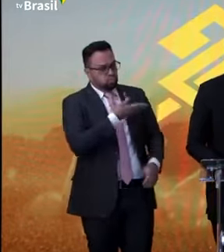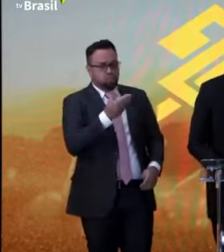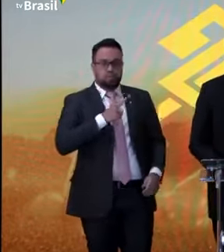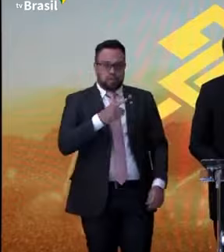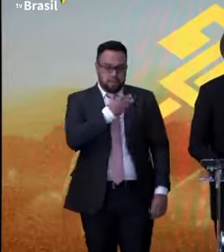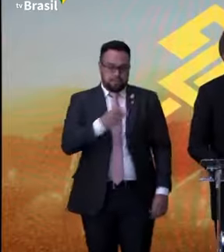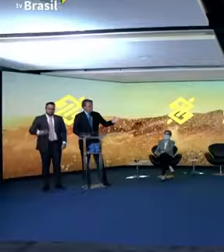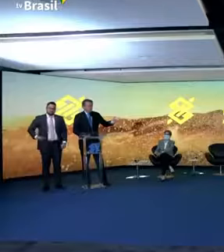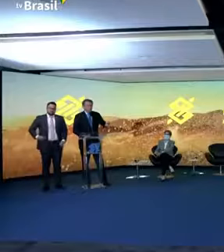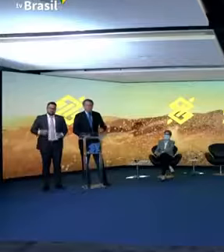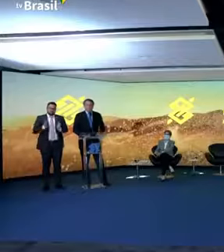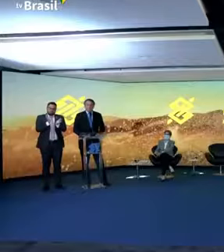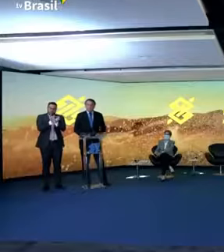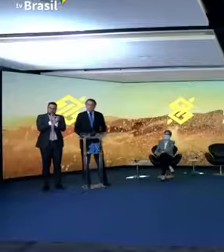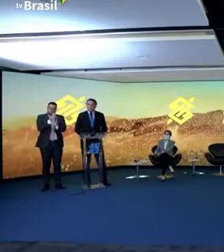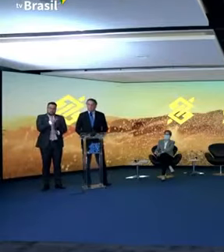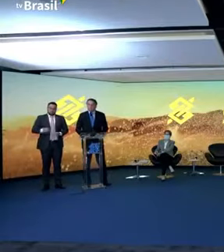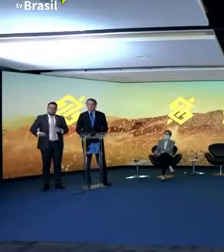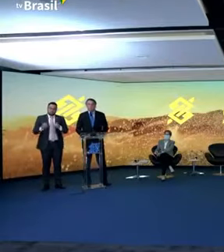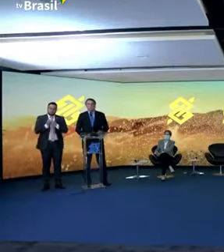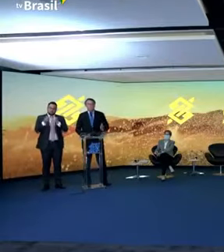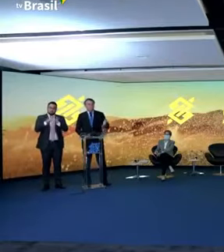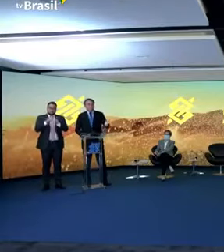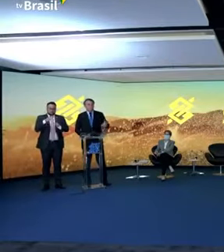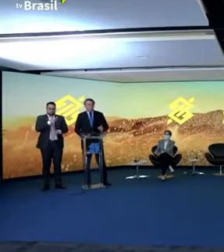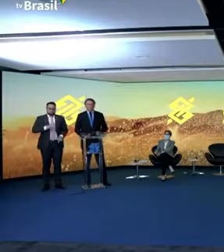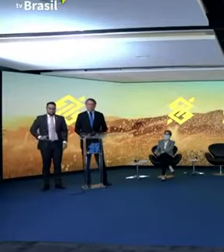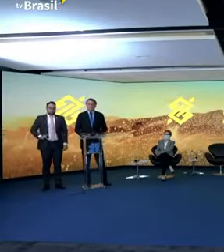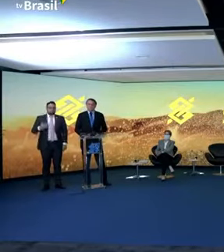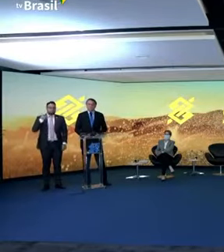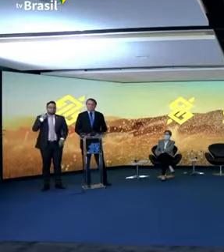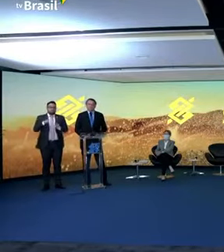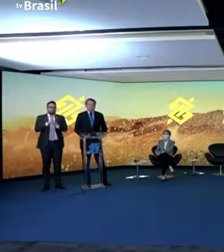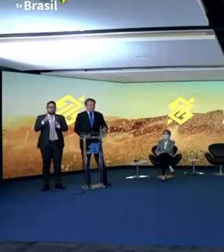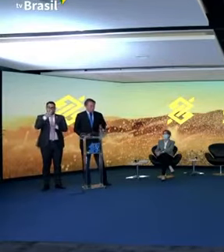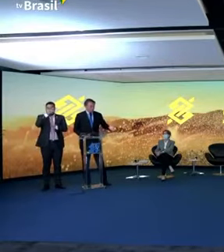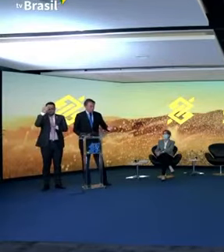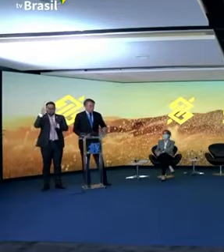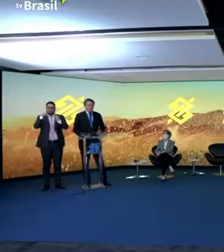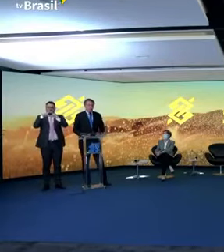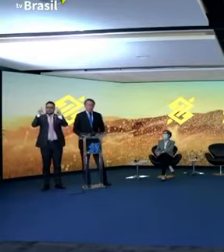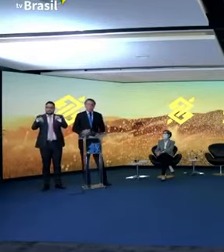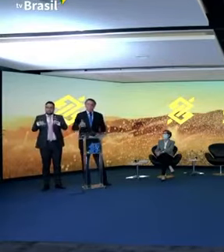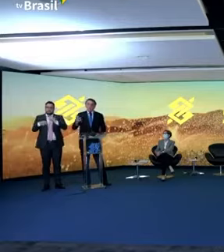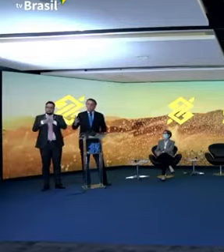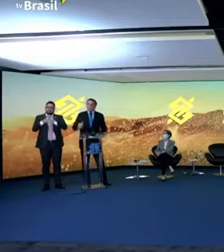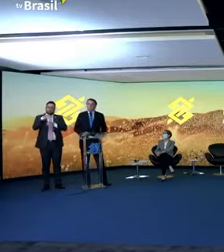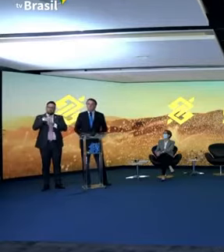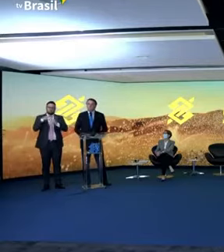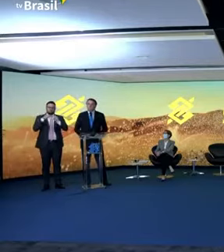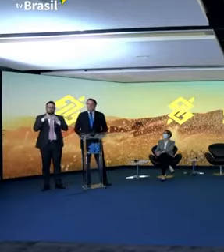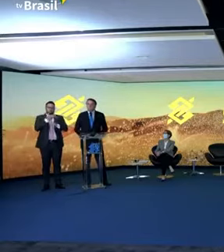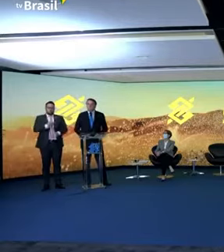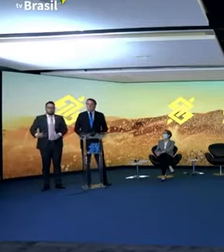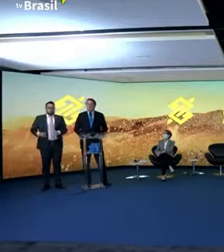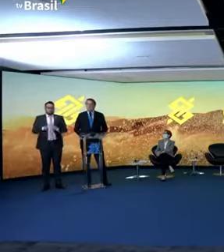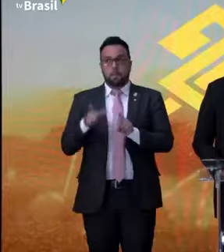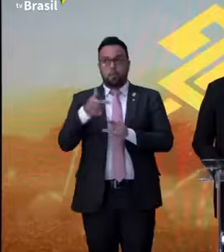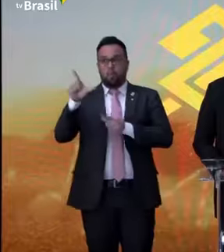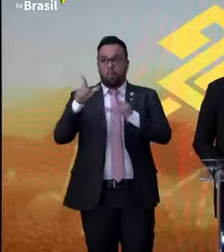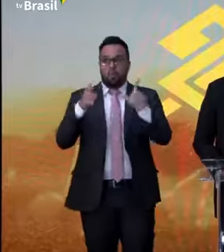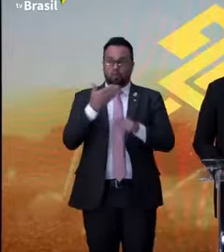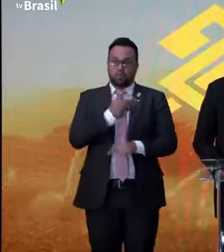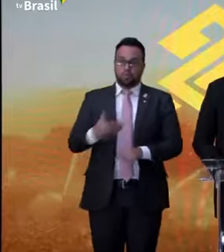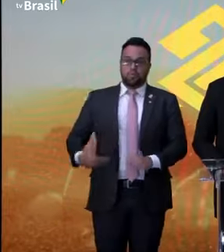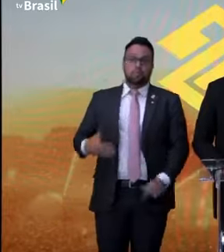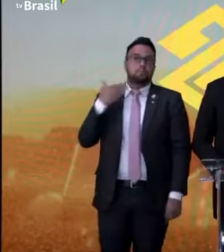nosso ministros presidentes de bancos e servidores o nosso governo bem como de bancos oficiais